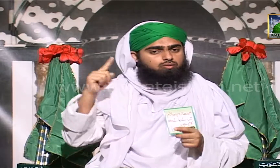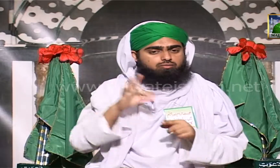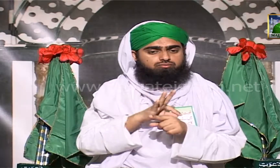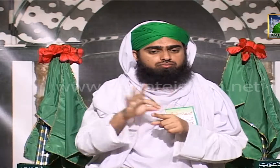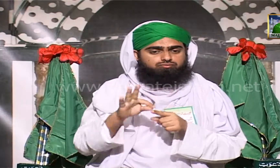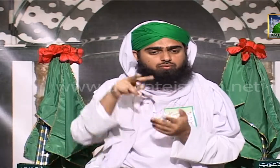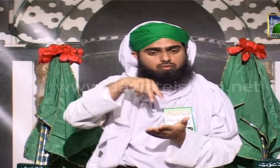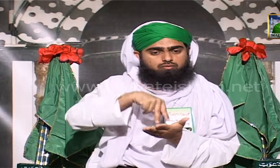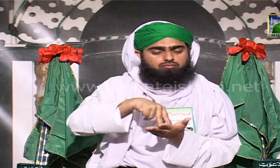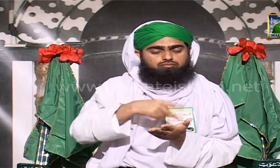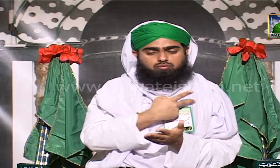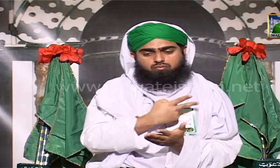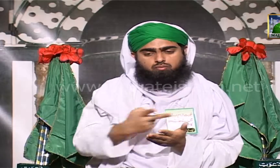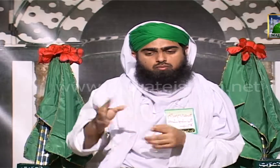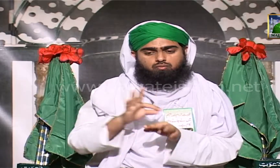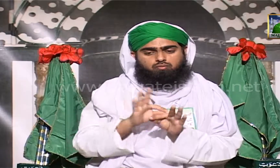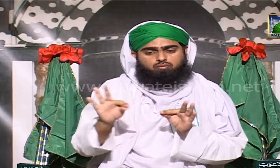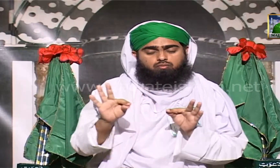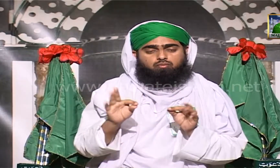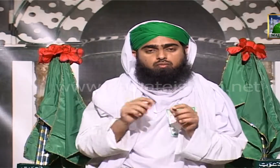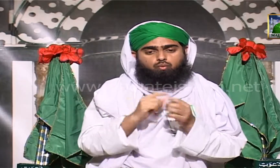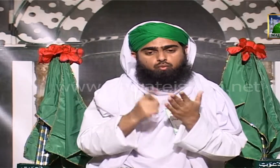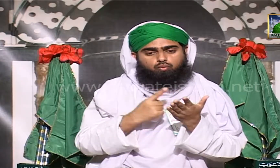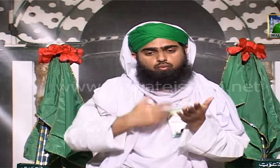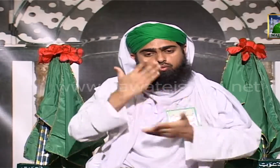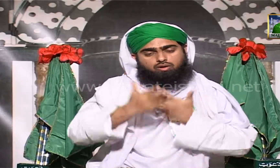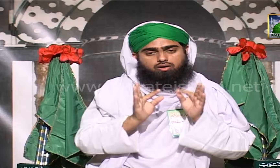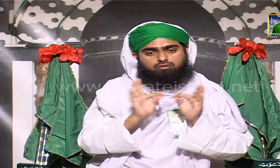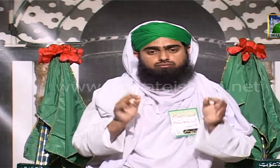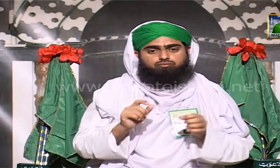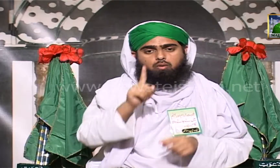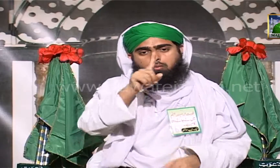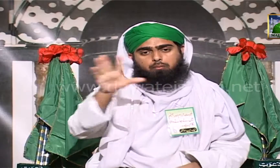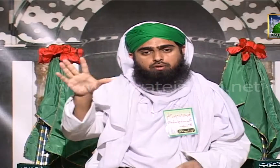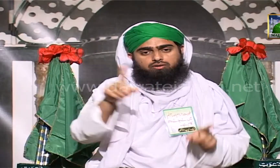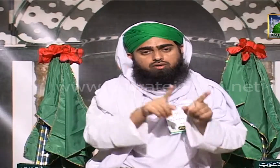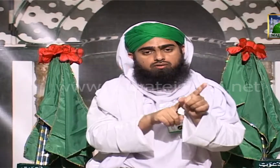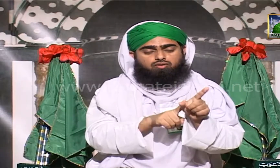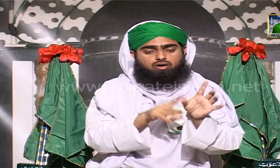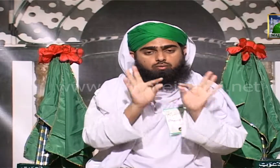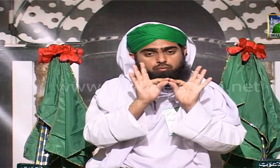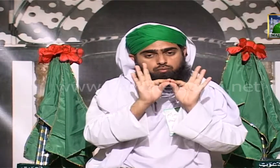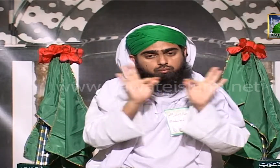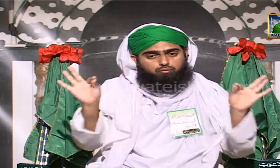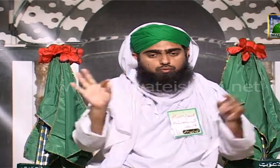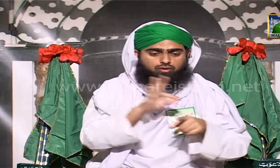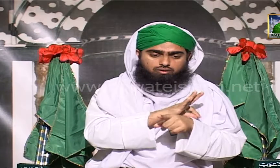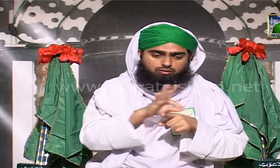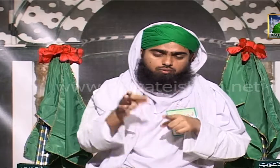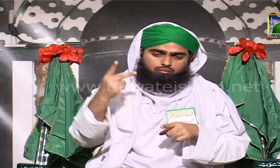ہاں یہ عرض کر دوں کہ 15 سال آپ کی زندگی میں ایسے گزرے، 15 سال کہ مسلسل